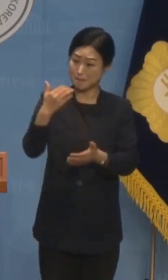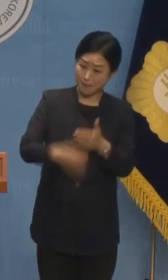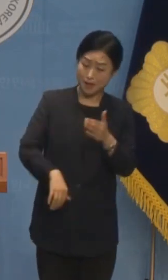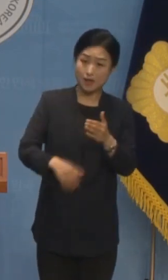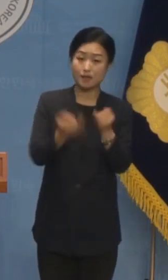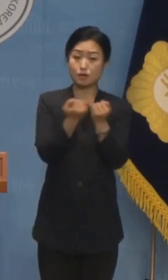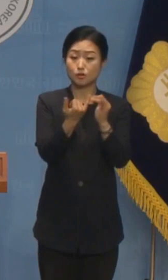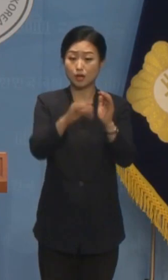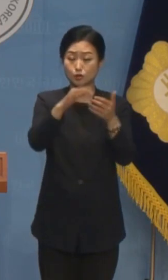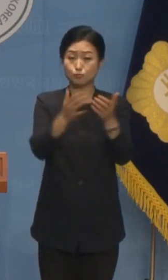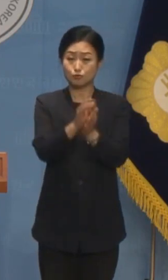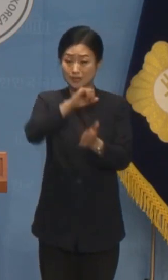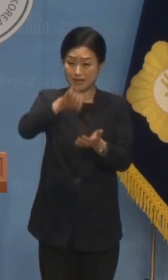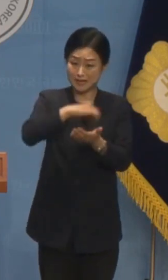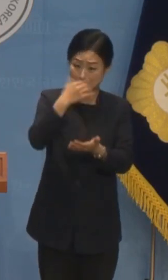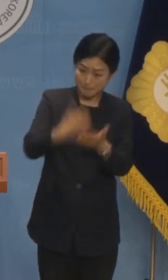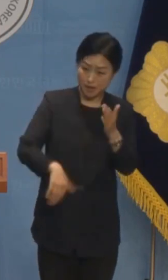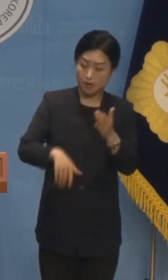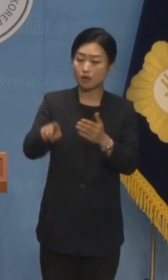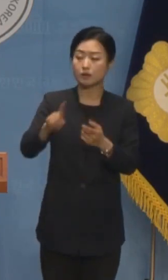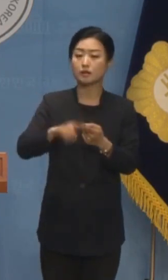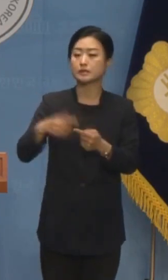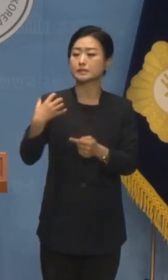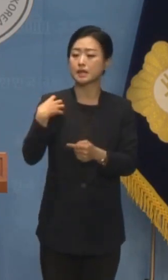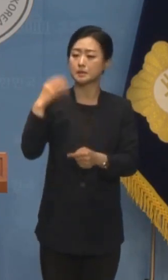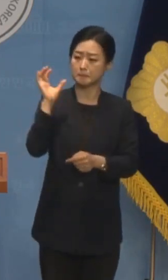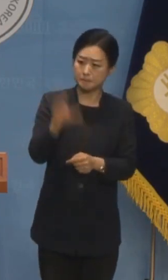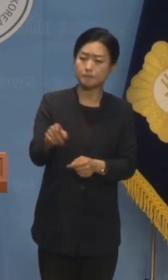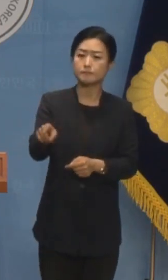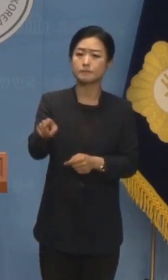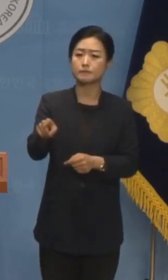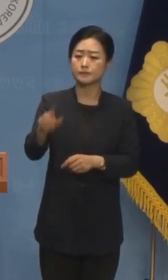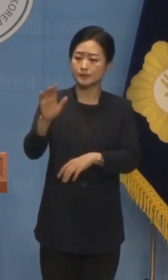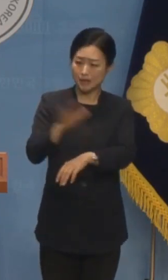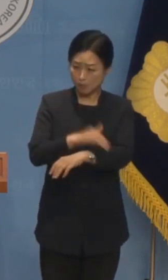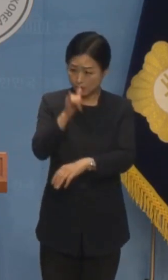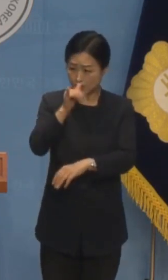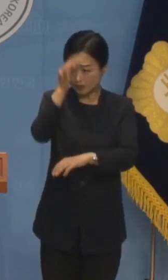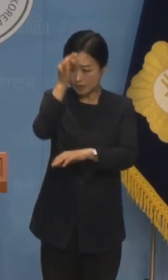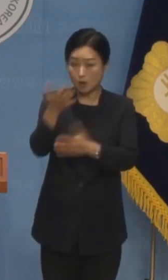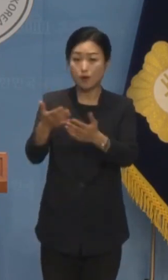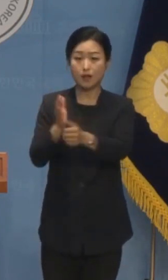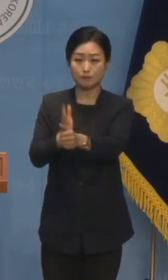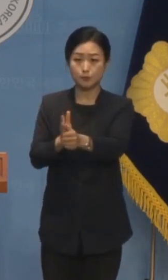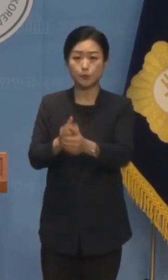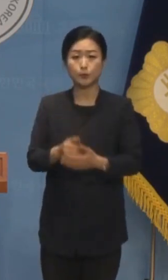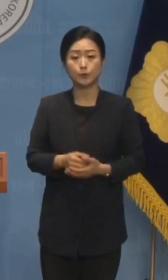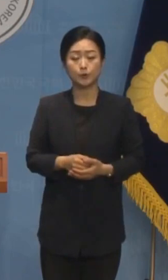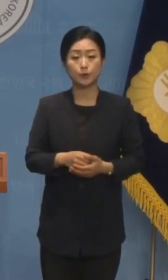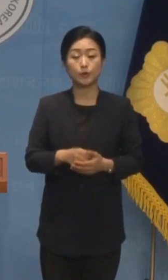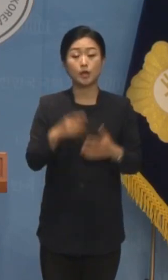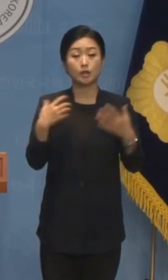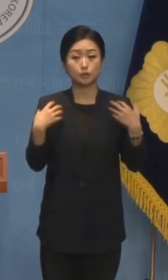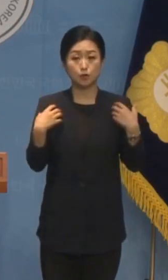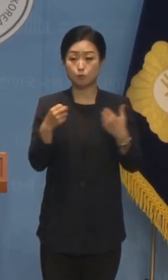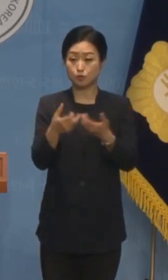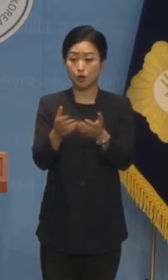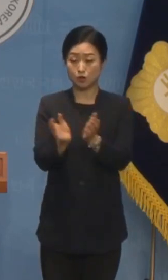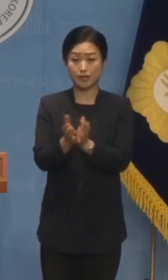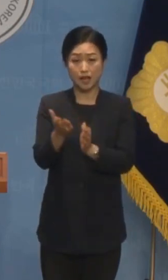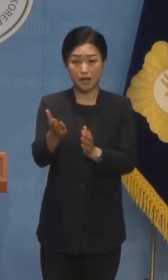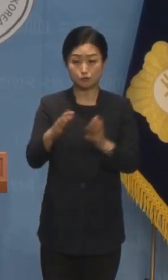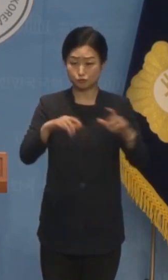여가부 예산에 대한 책임을 시인하고 사과부터 하는 것이 순서입니다. 정부 여당의